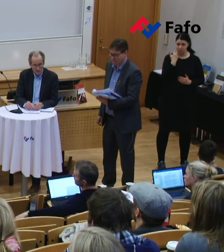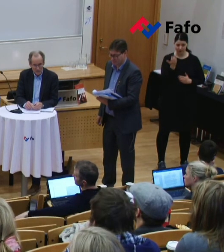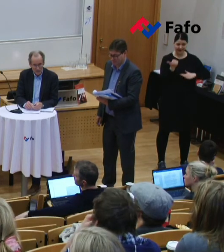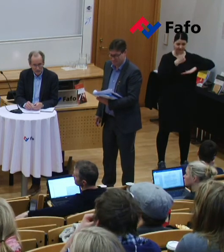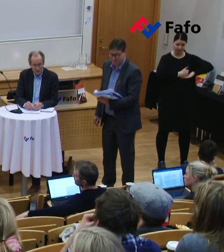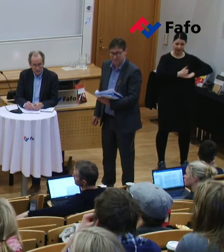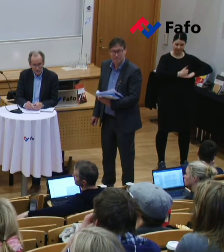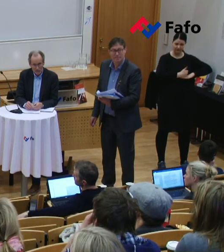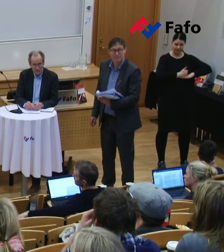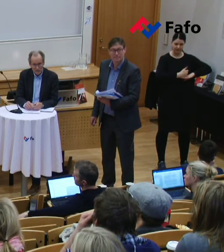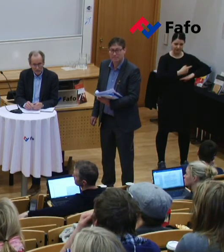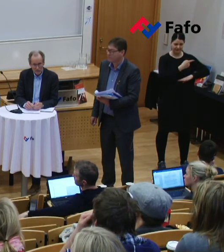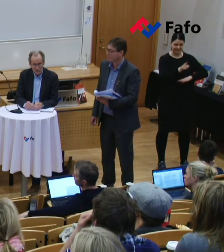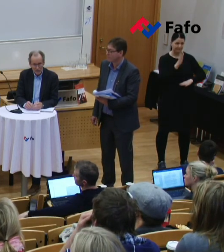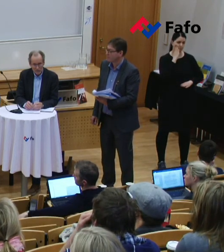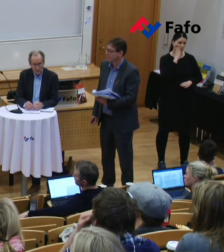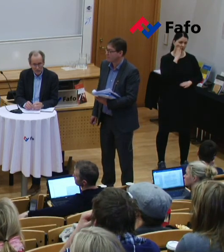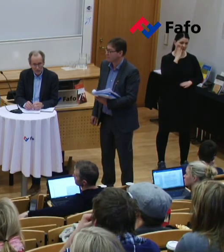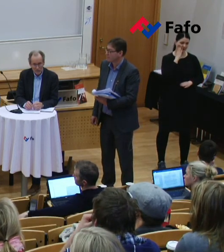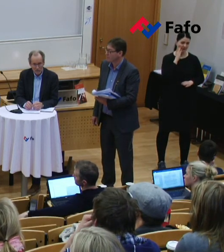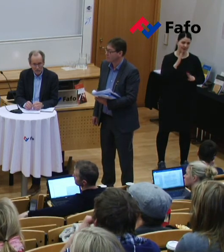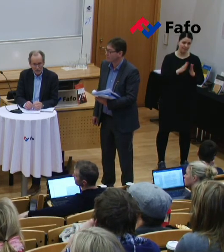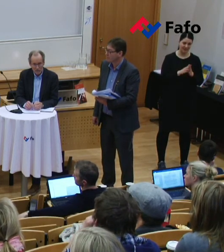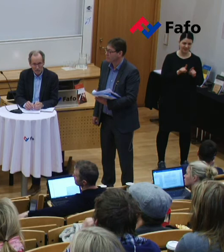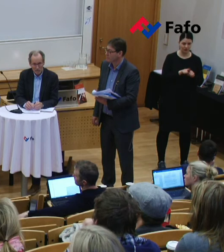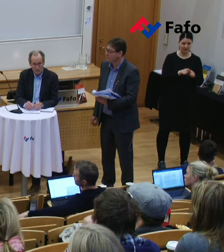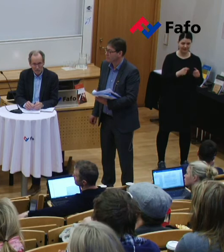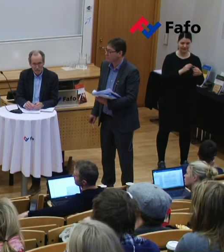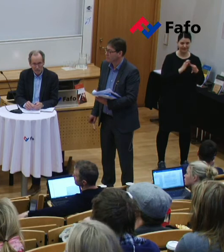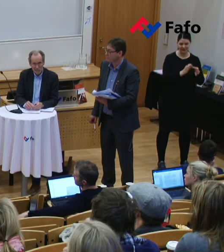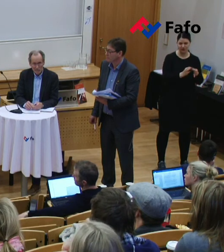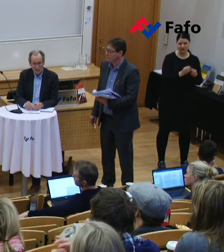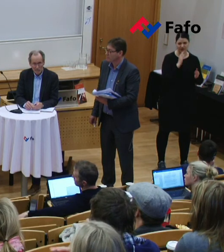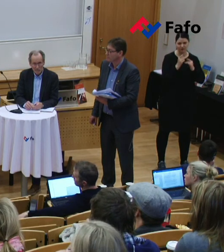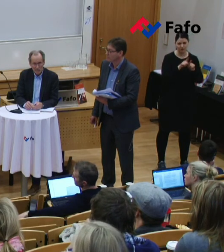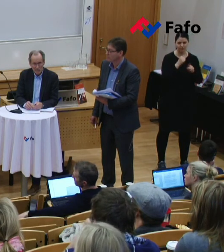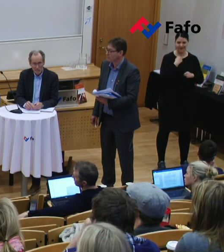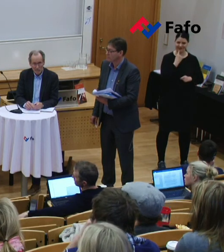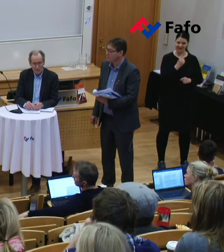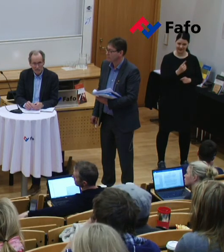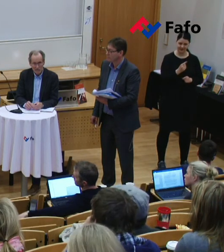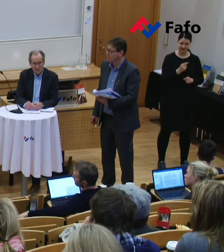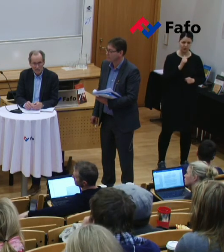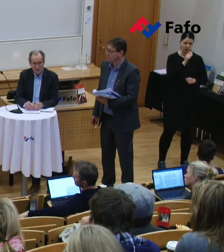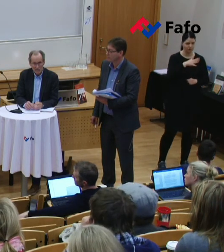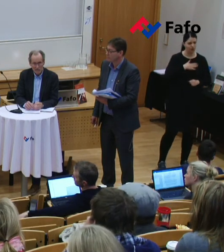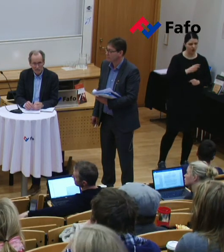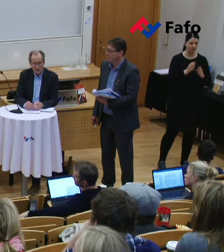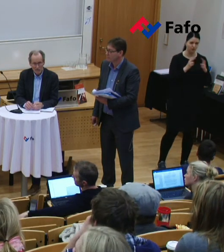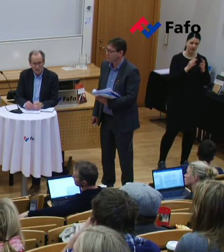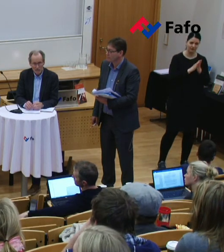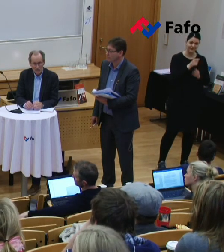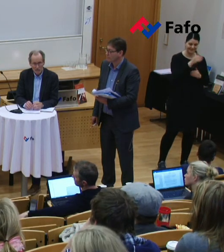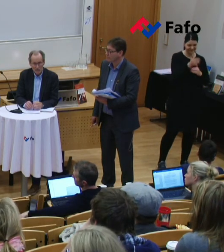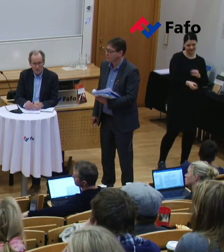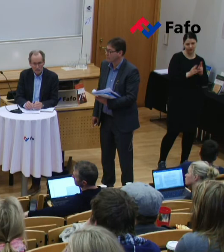i de boligene med tilvisningsavtaler, som jeg kaller det, altså, du må ha på en kontakt med den siden også for